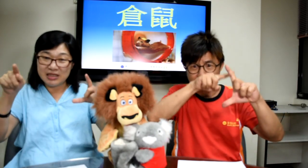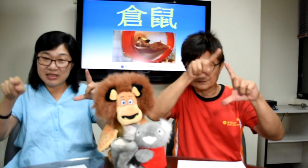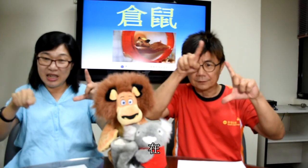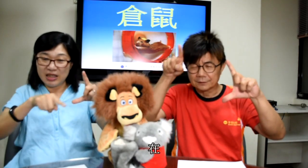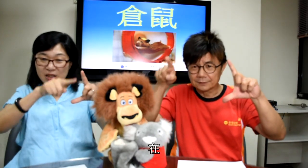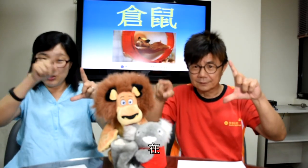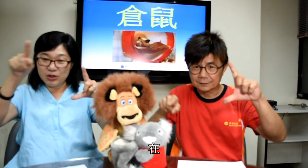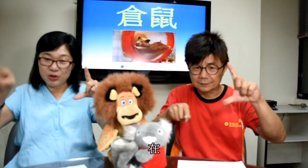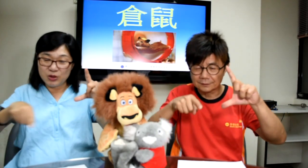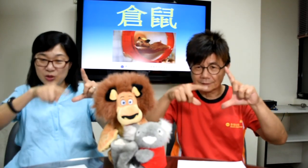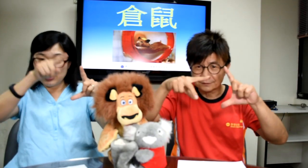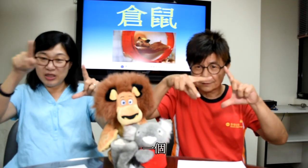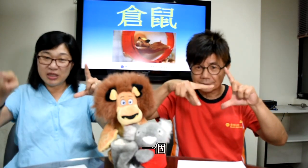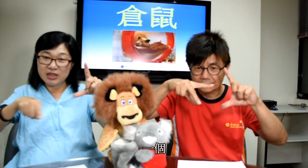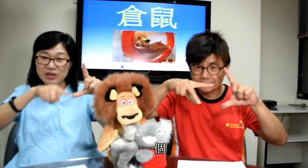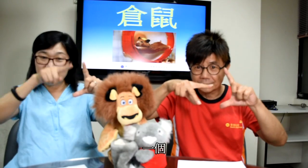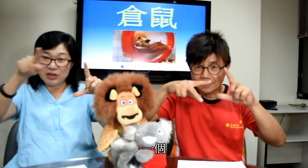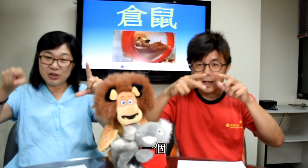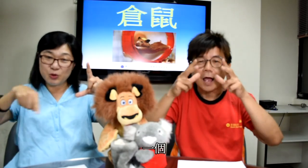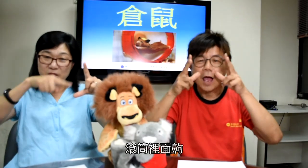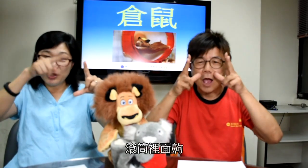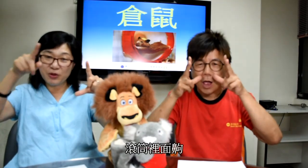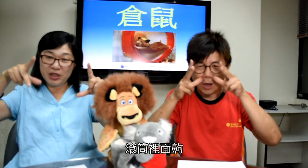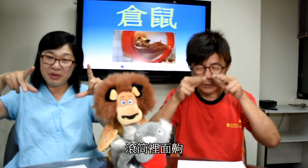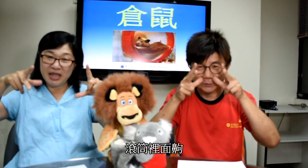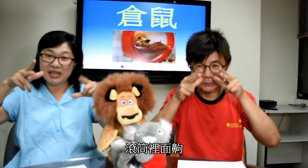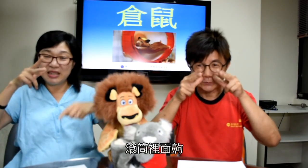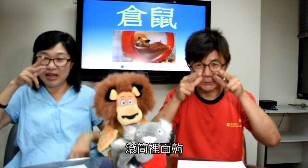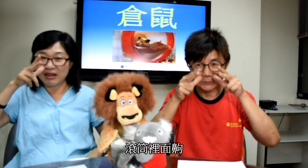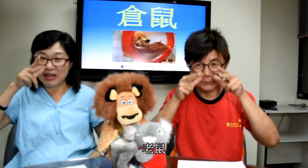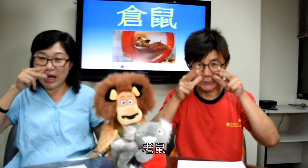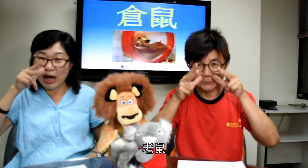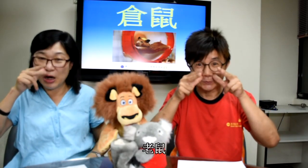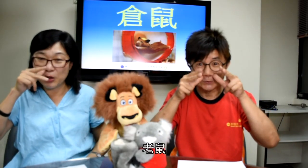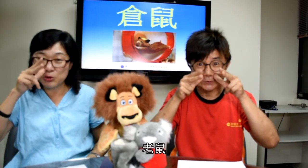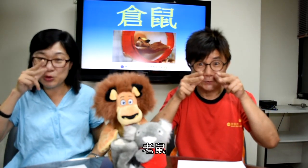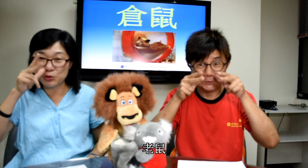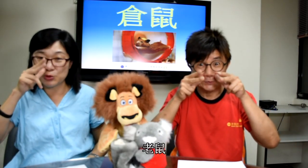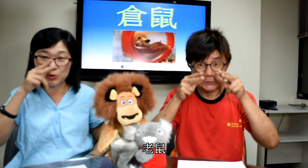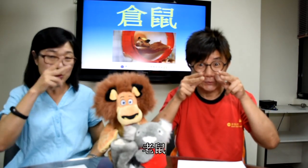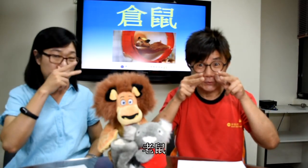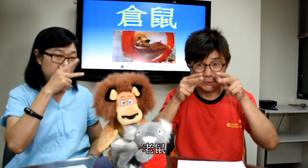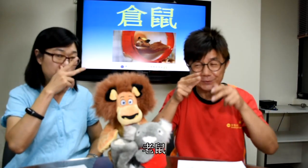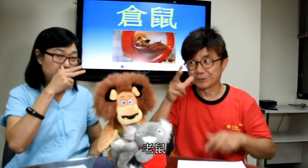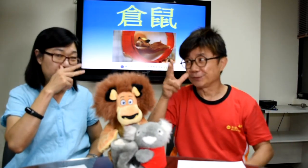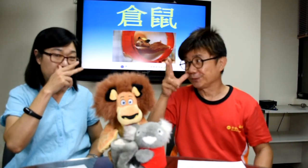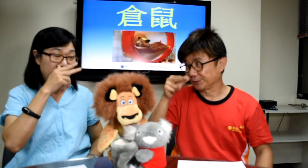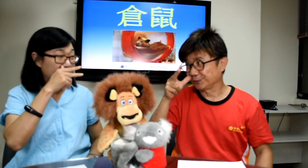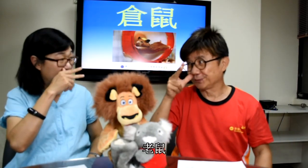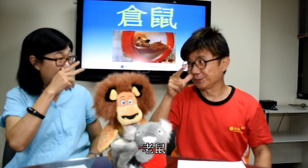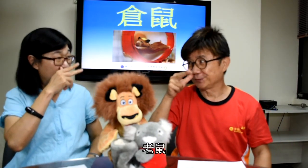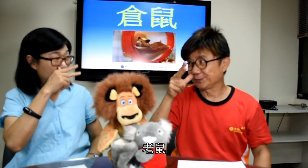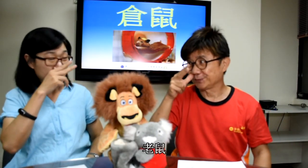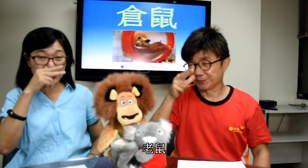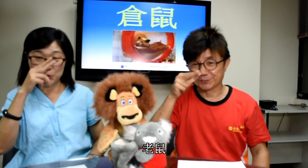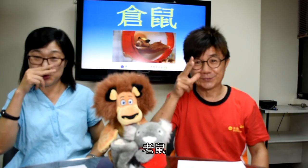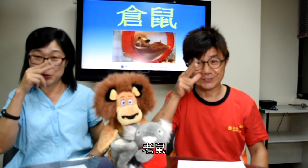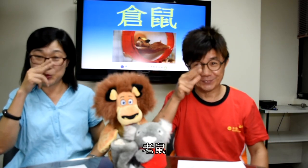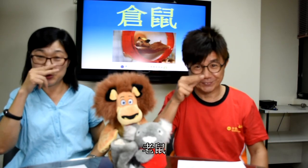在一个滚筒里面，好，老鼠，老鼠。